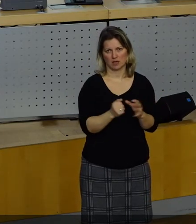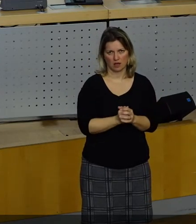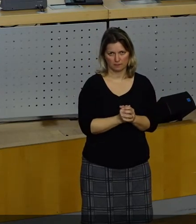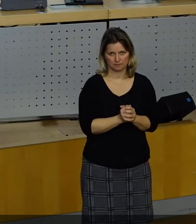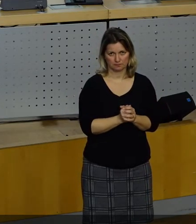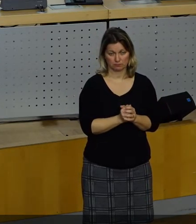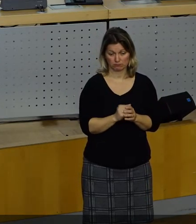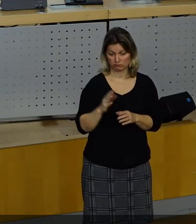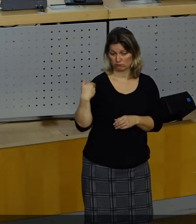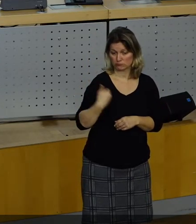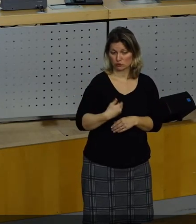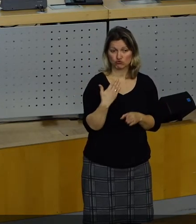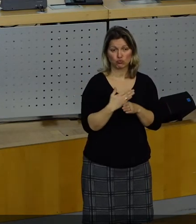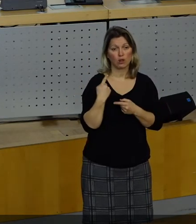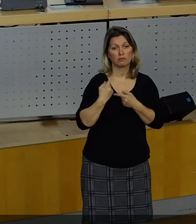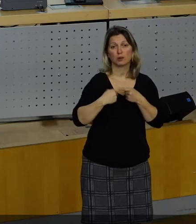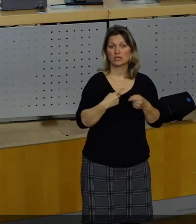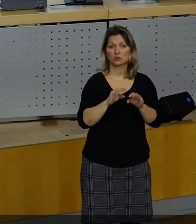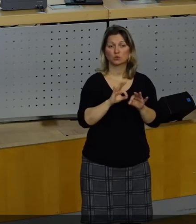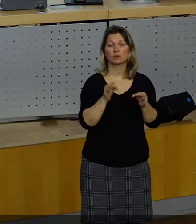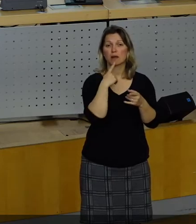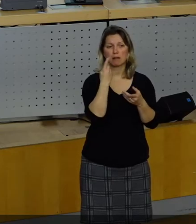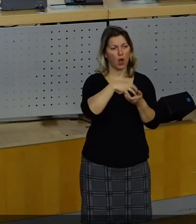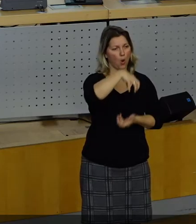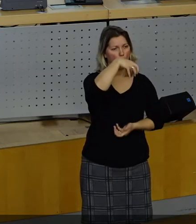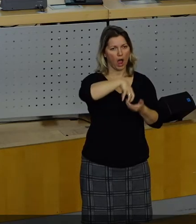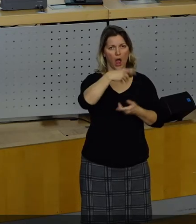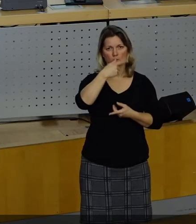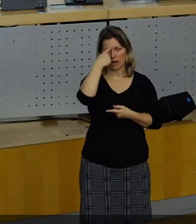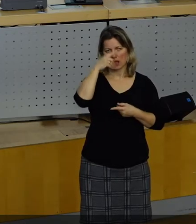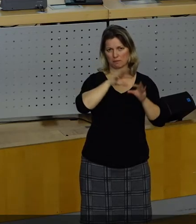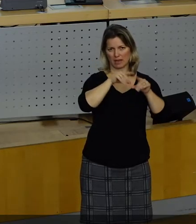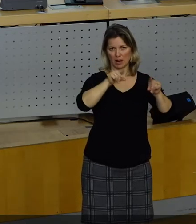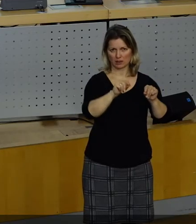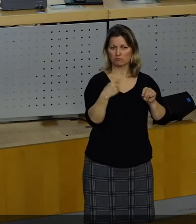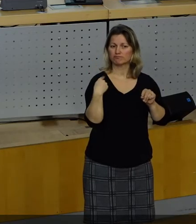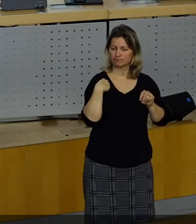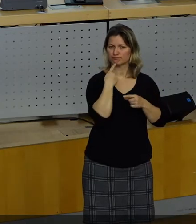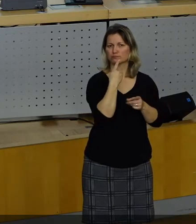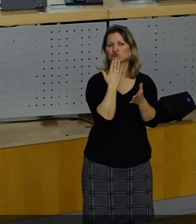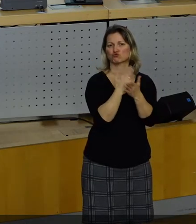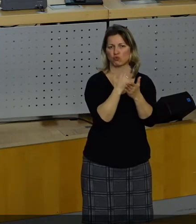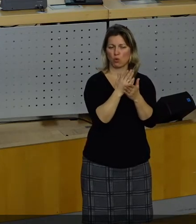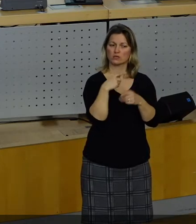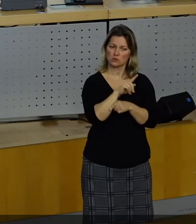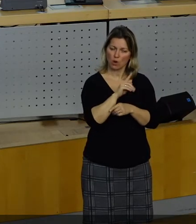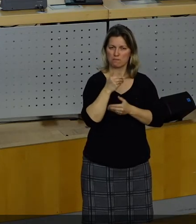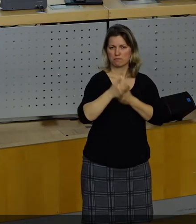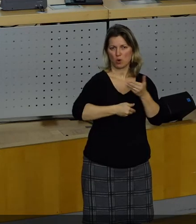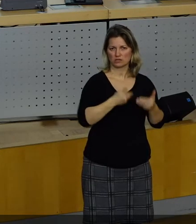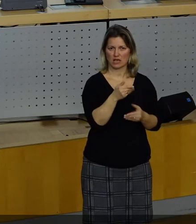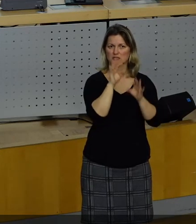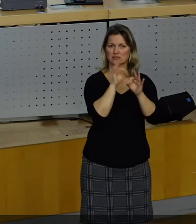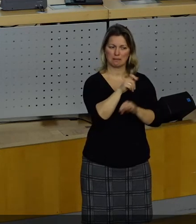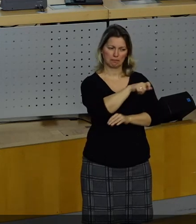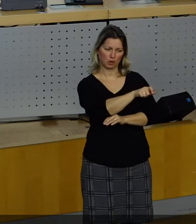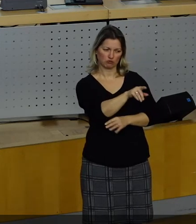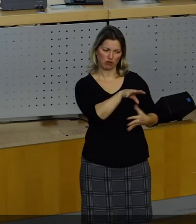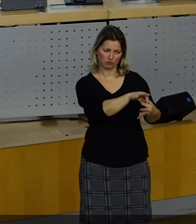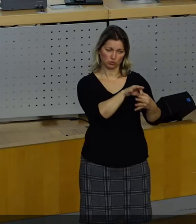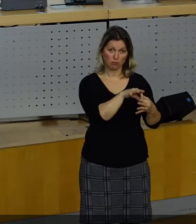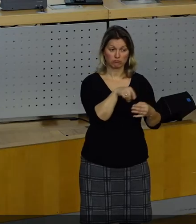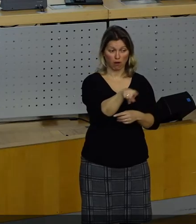auch gute Prozesse. Das Hochhausleitbild wurde heute schon angesprochen. Das ist tatsächlich mal ein Prozess, wo man Schritt für Schritt zusammen mit der Bürgerschaft, die sich